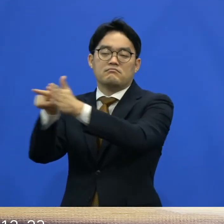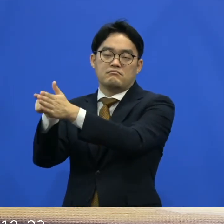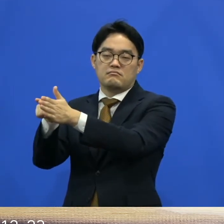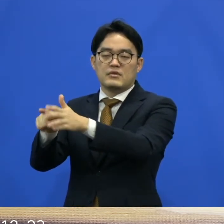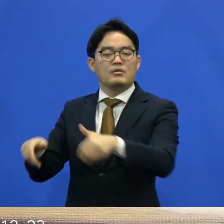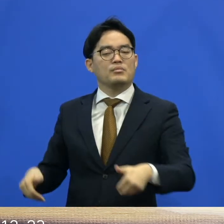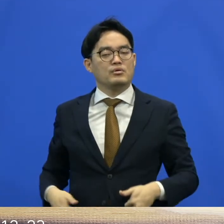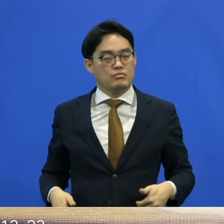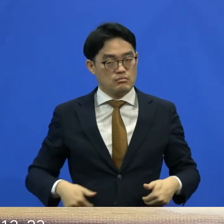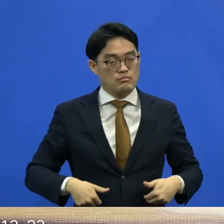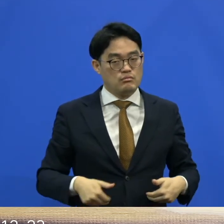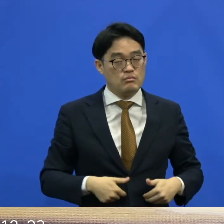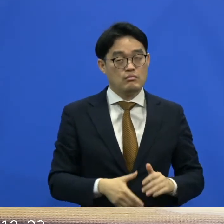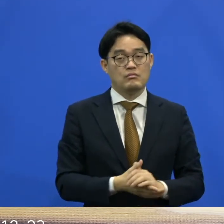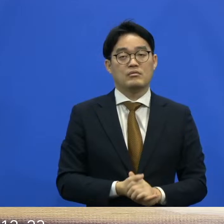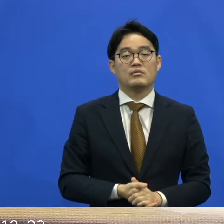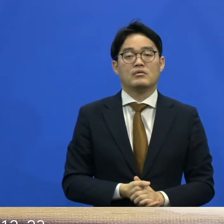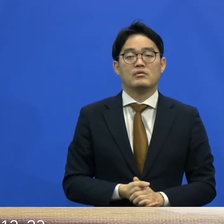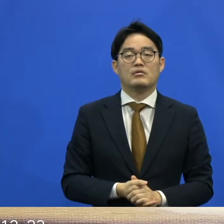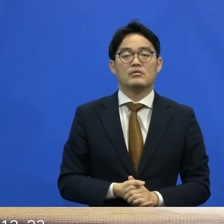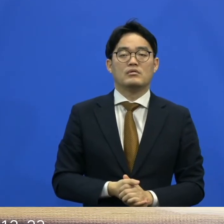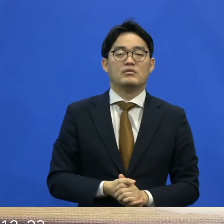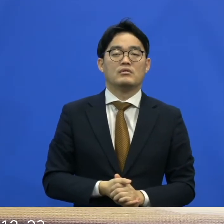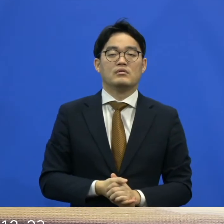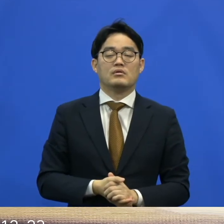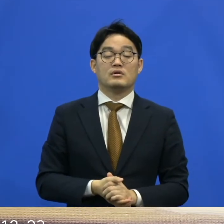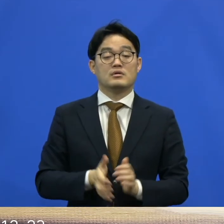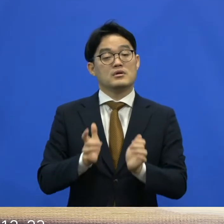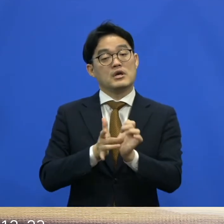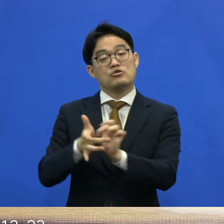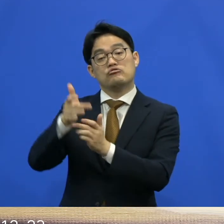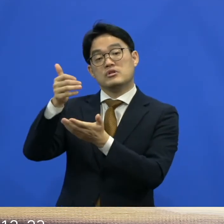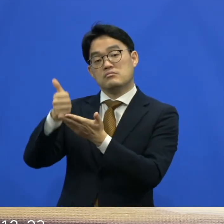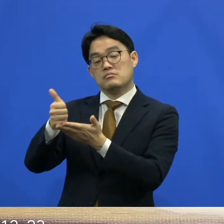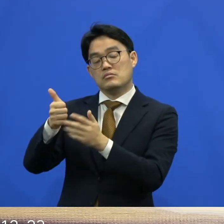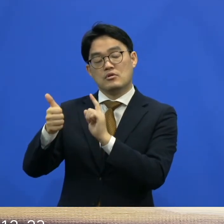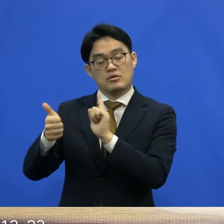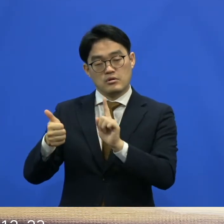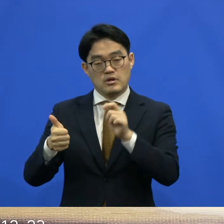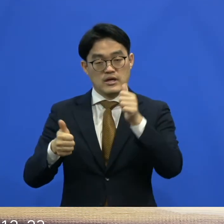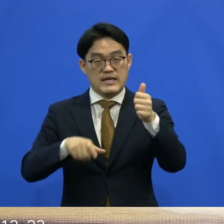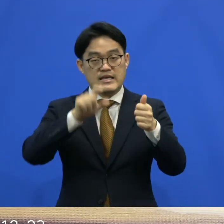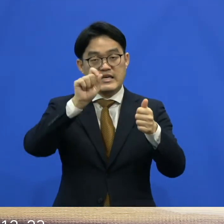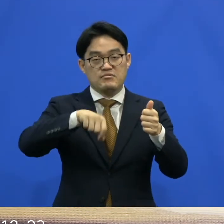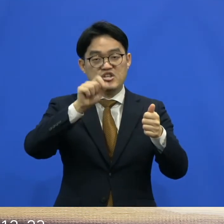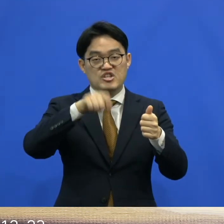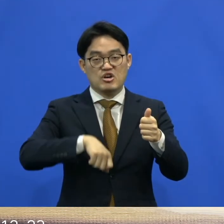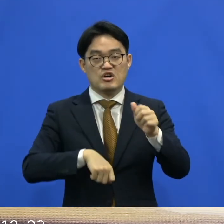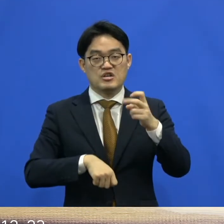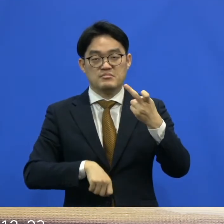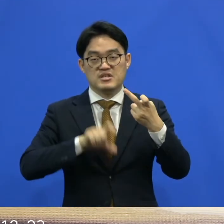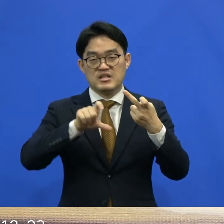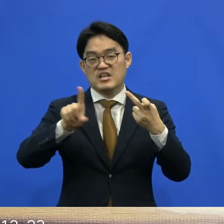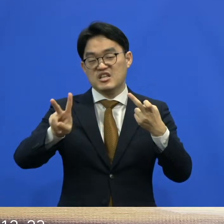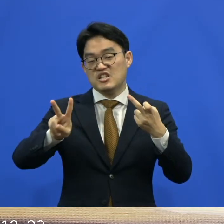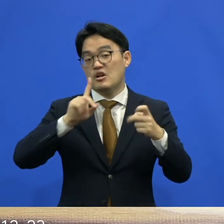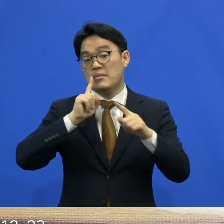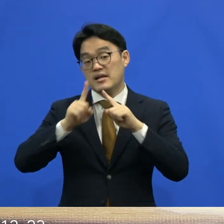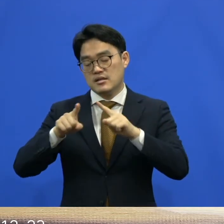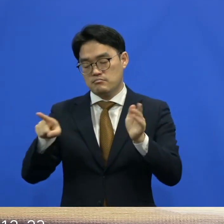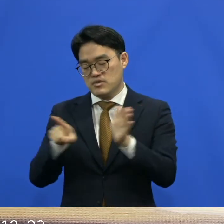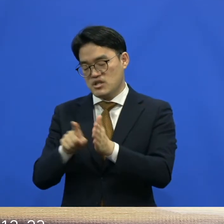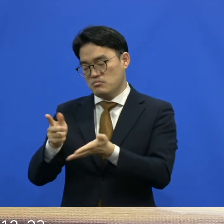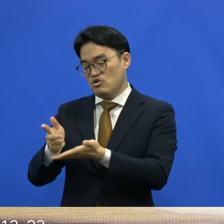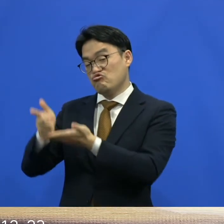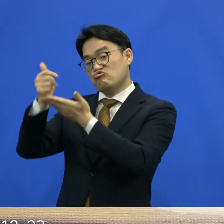주님은 그래서 고난을 어떻게 이해하셨어요? 히브리서 12장 2절에 믿음의 주여 또 온전하게 하시는 이 예수를 바라보자. 그는